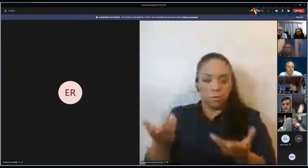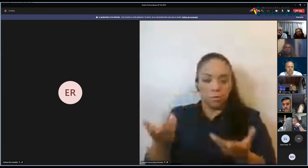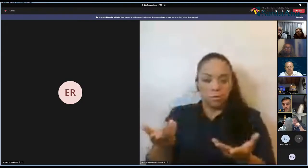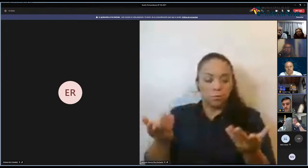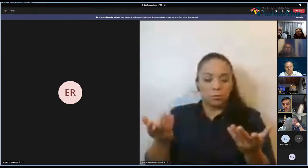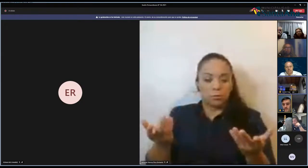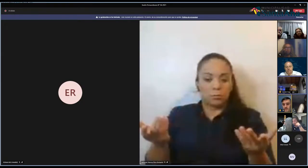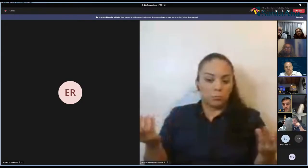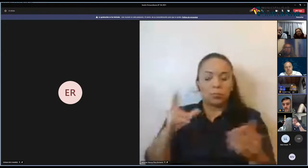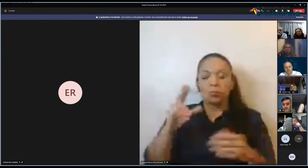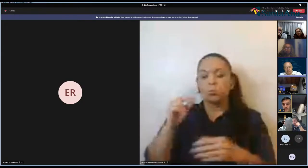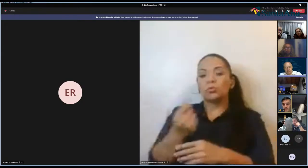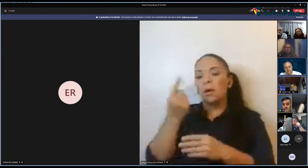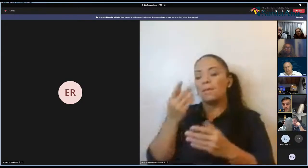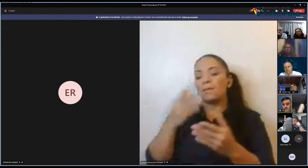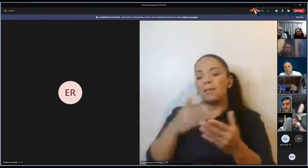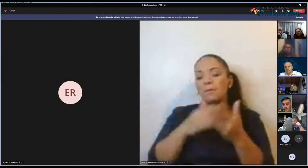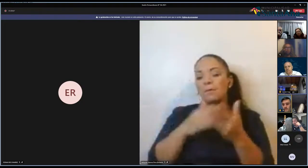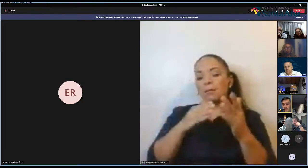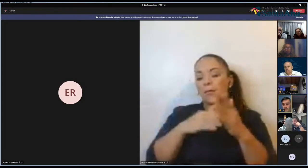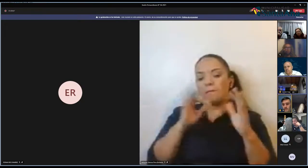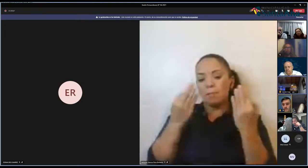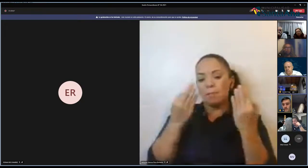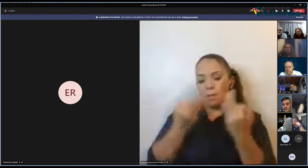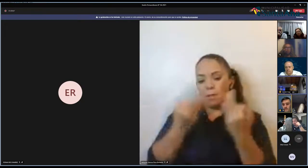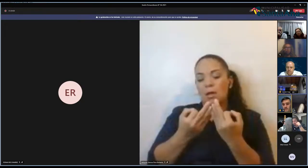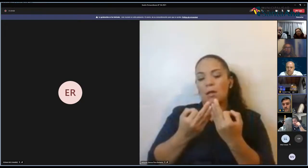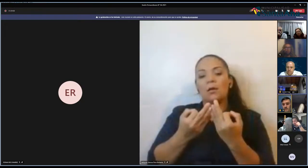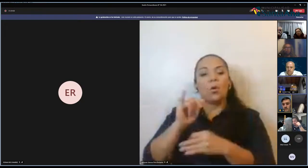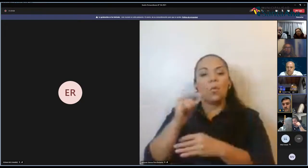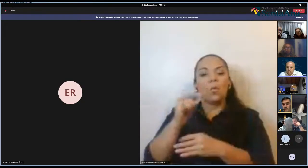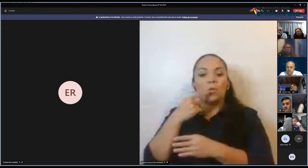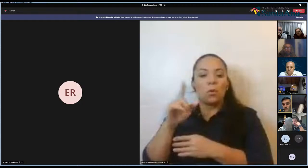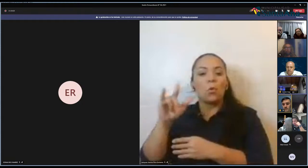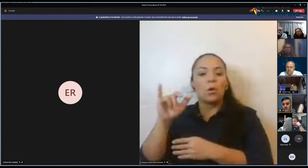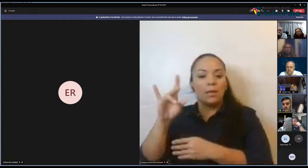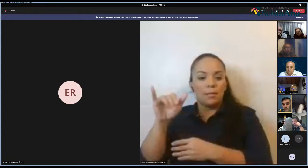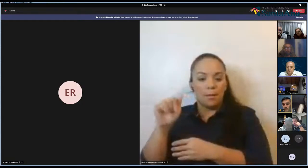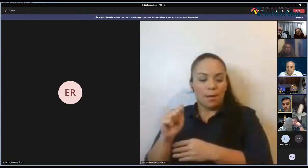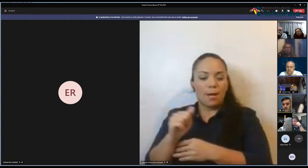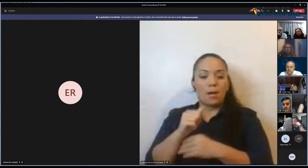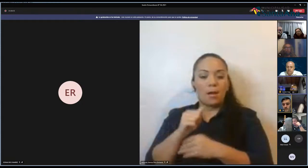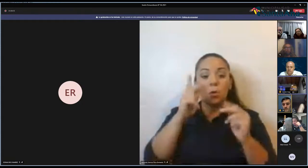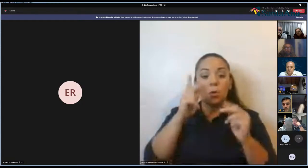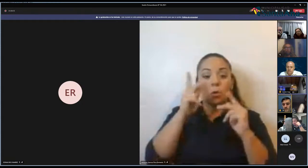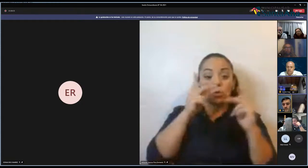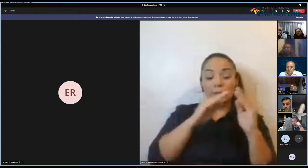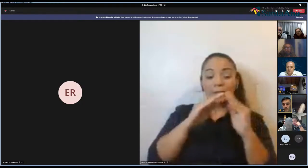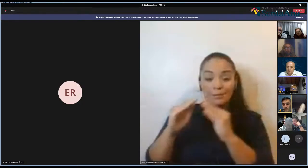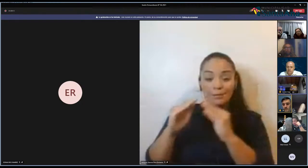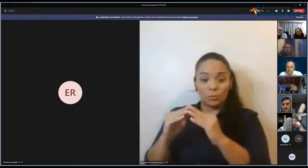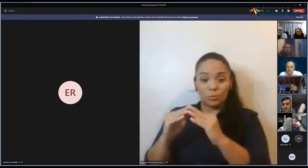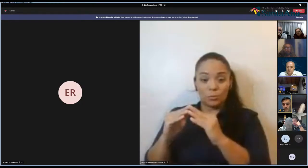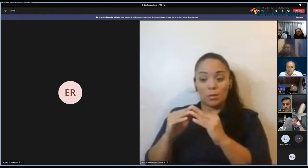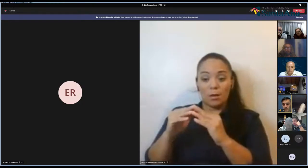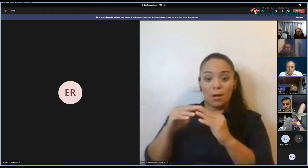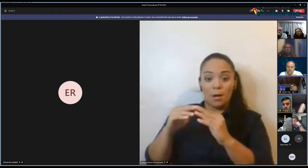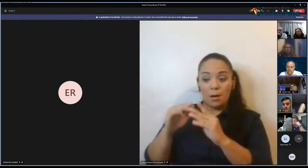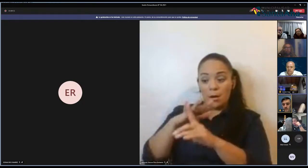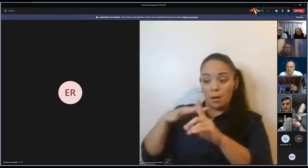solamente afecta a la familia dimensión sino como lo indicado anna lidia los vecinos que están alrededor de